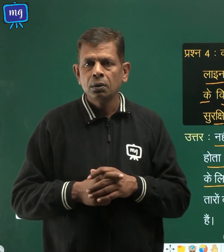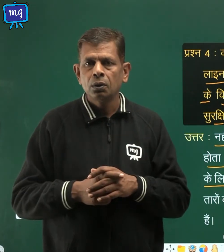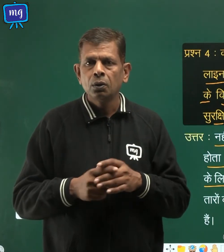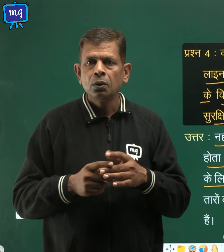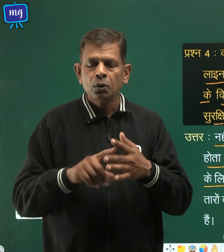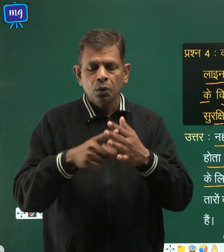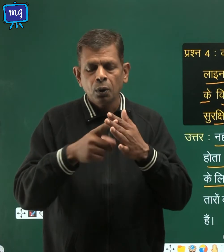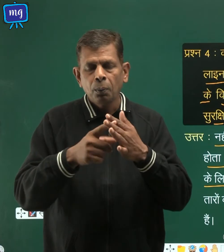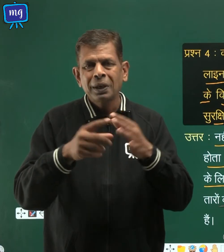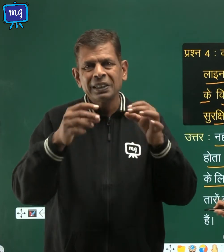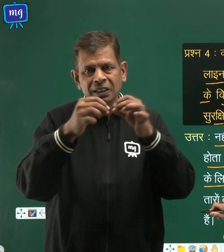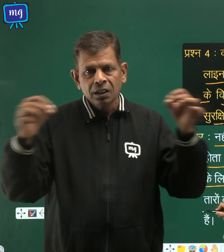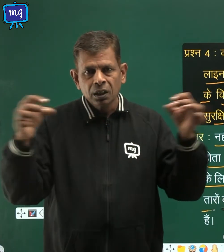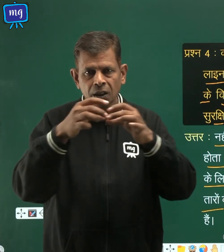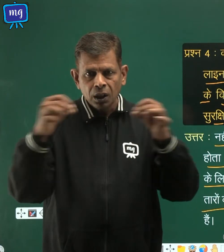विद्युत तारों की